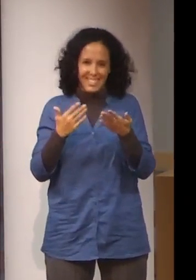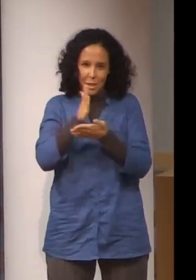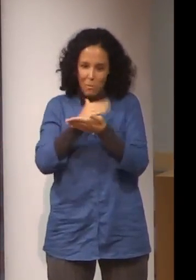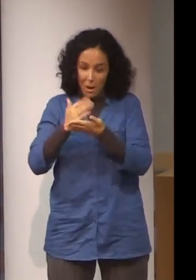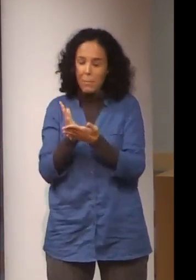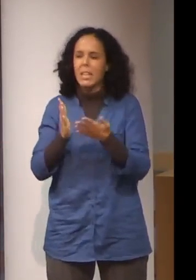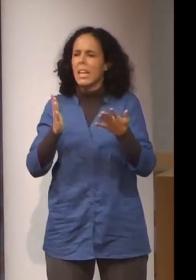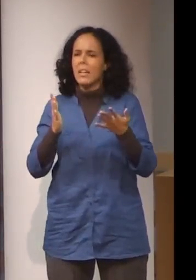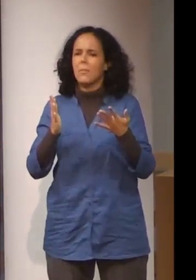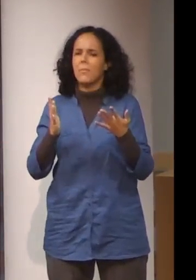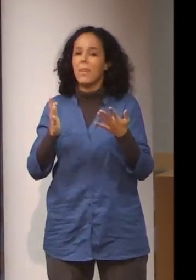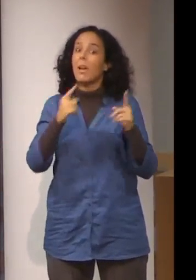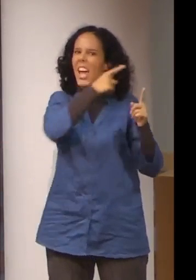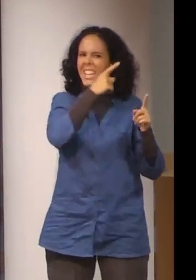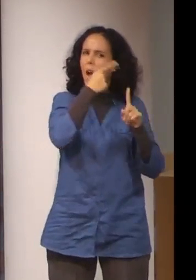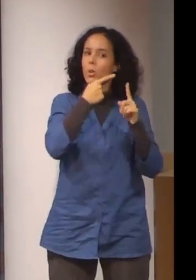parámetros.